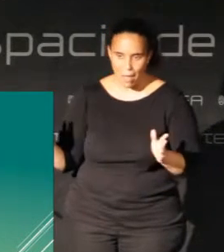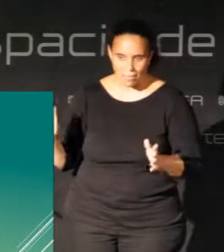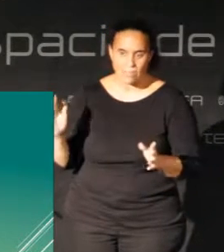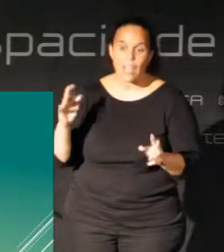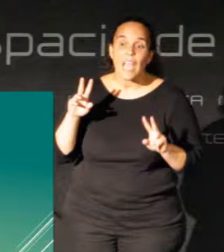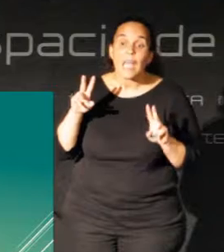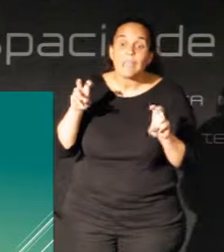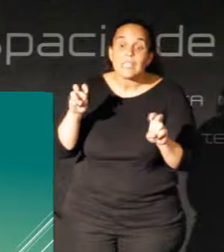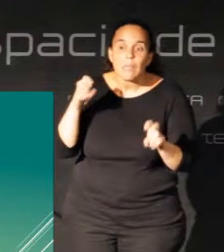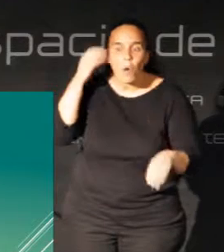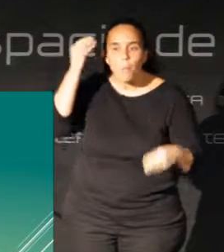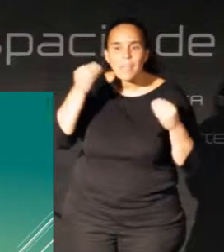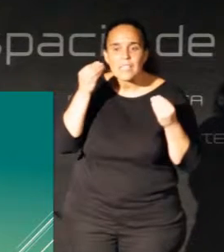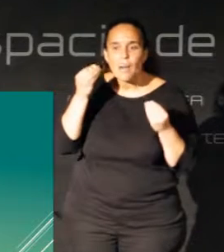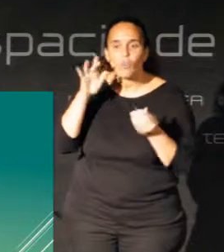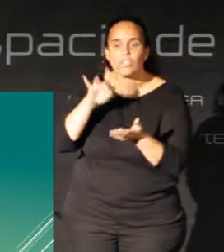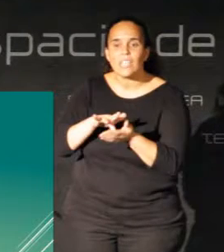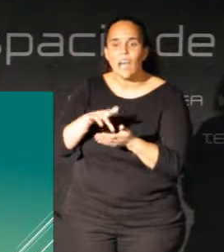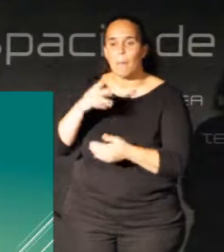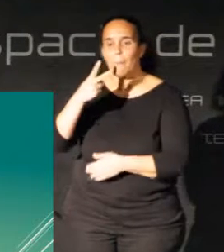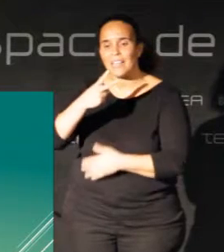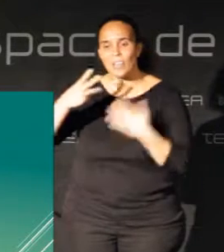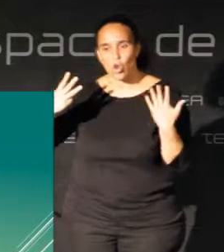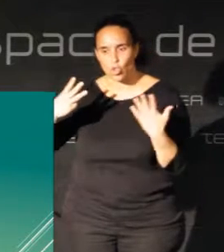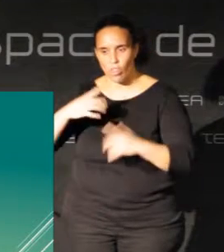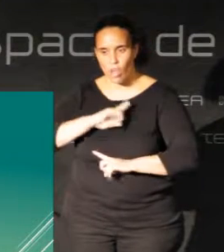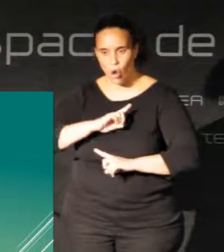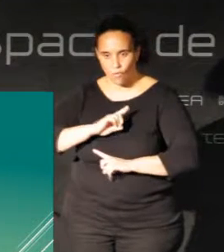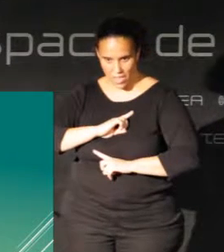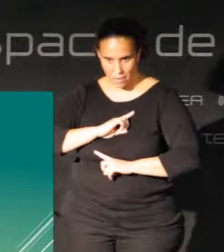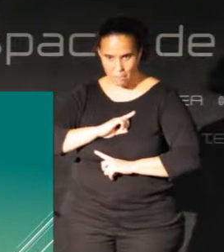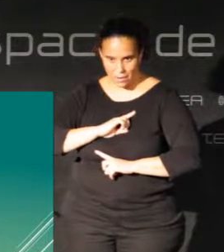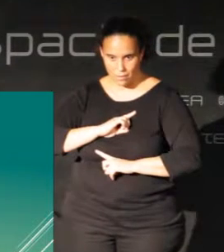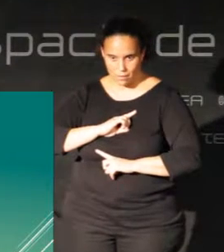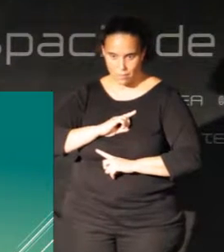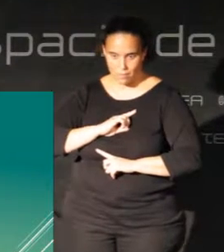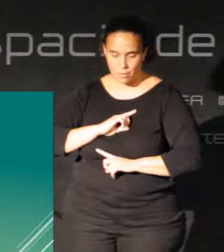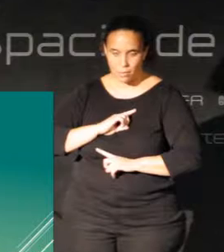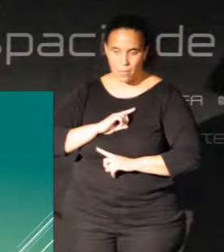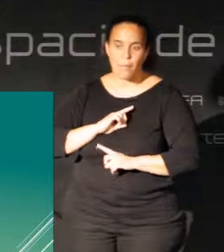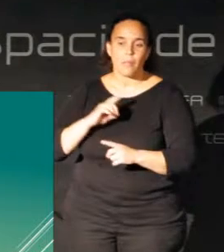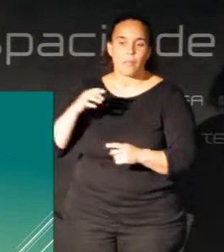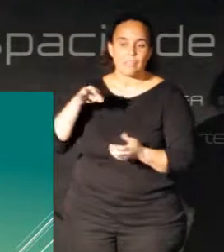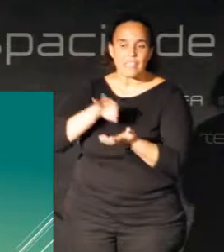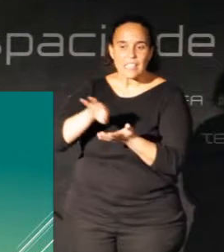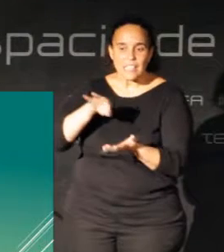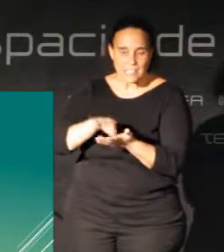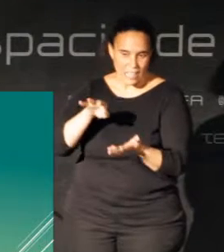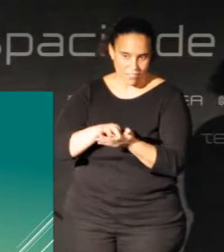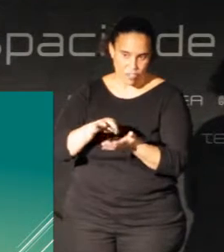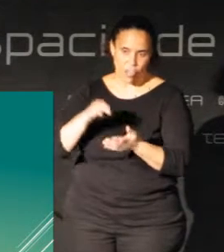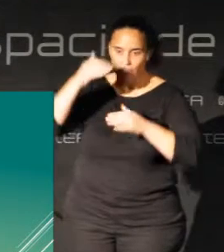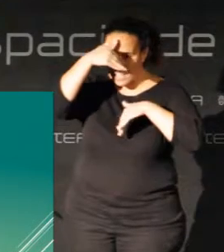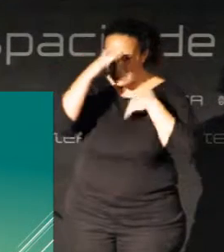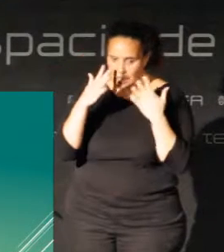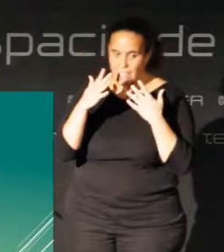celebrar el martes 28 de noviembre en la sede del Servicio de Igualdad, Participación Ciudadana y Soporte Administrativo a los Distritos,